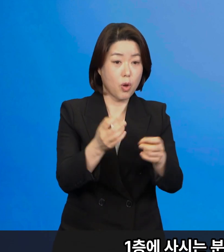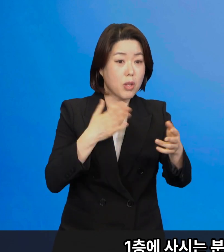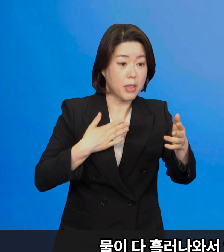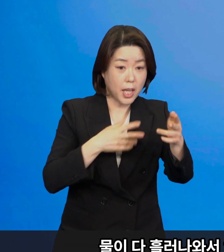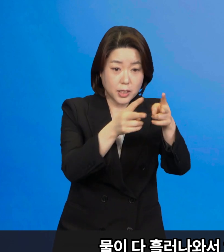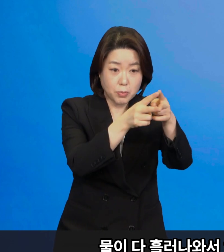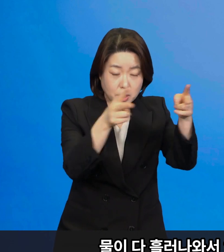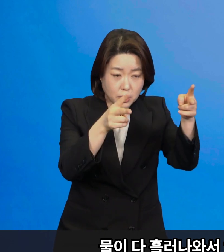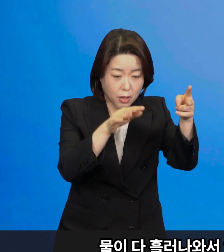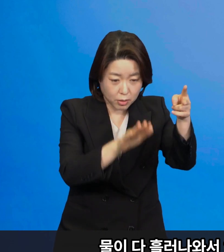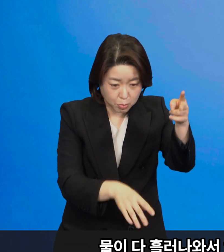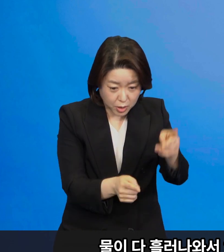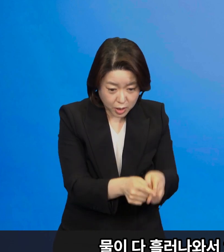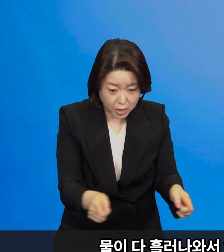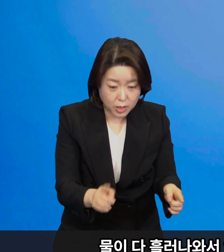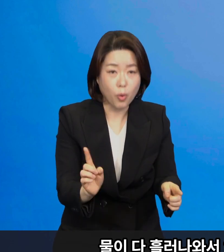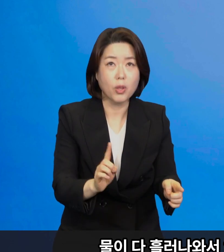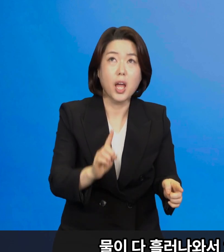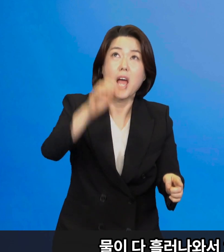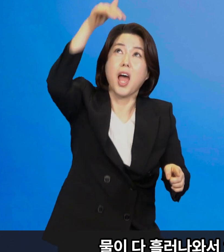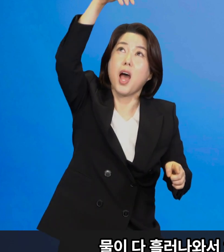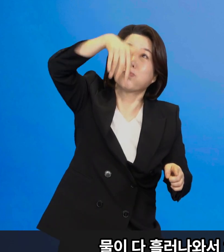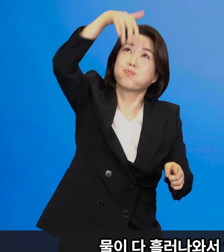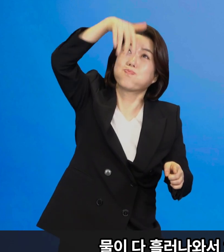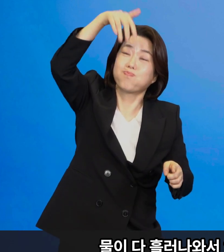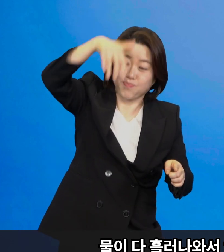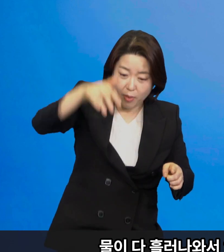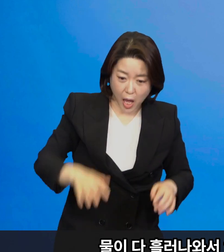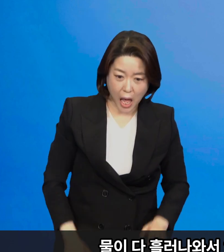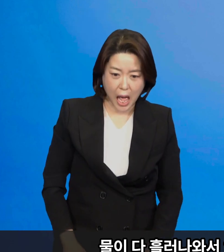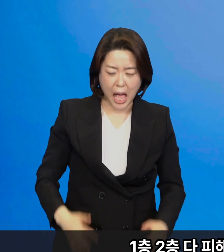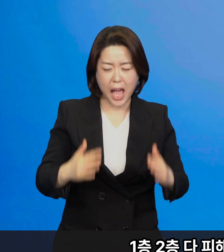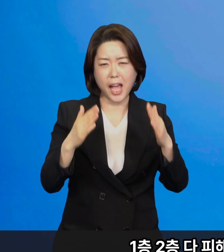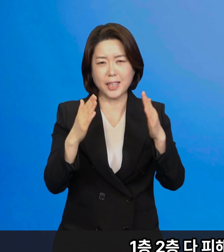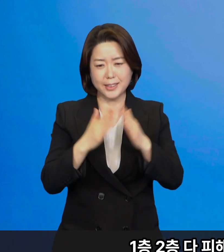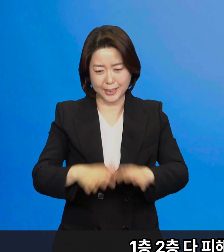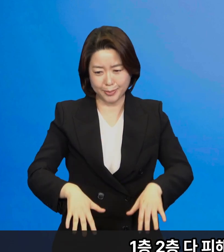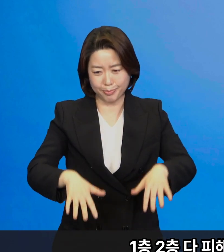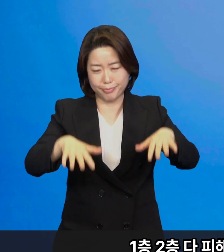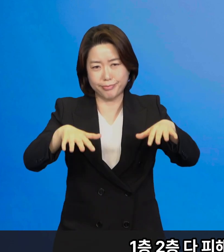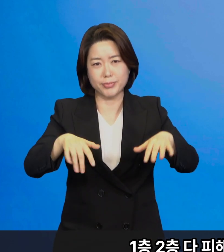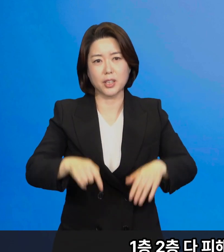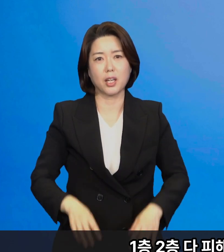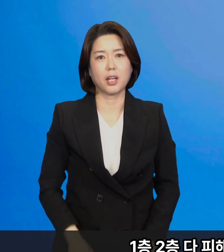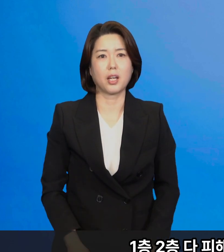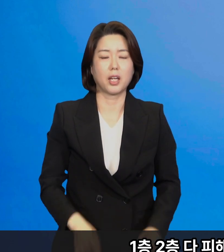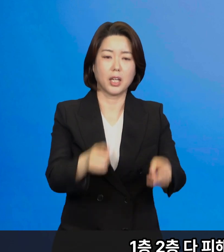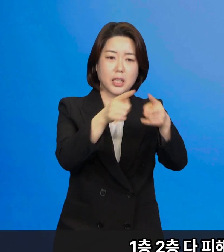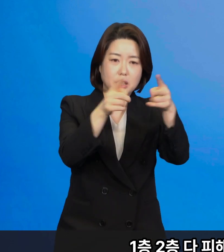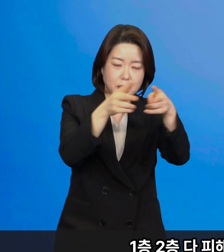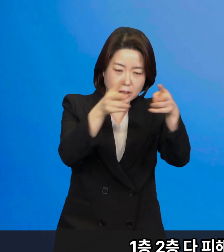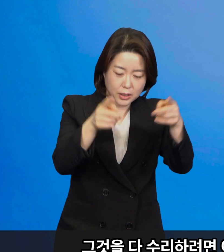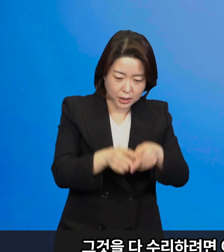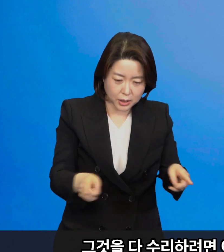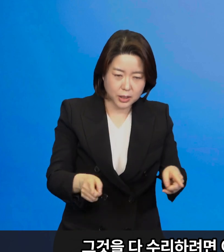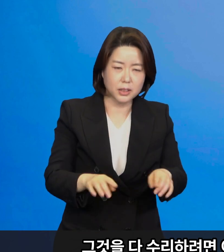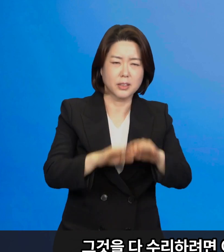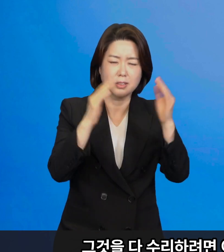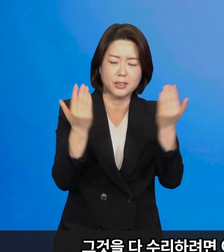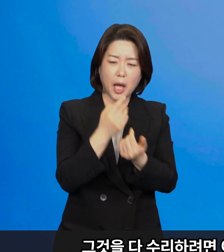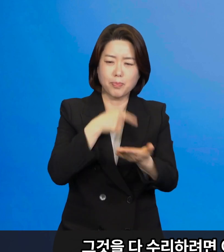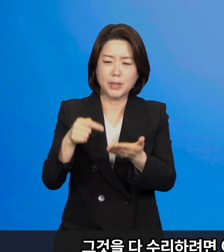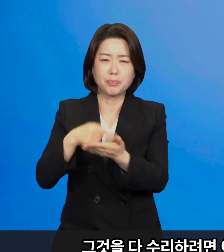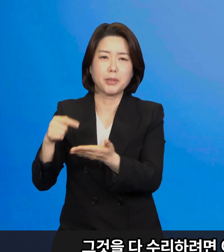어떻게 됐을까요? 물이 다 흘러나와서 1층 집도 이제 번지게 되면서 2층, 1층 다 피해를 보게 된 거예요. 그것을